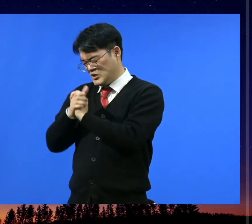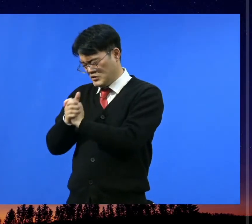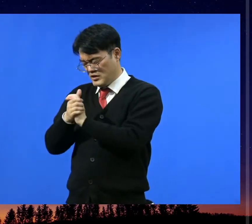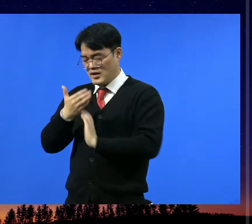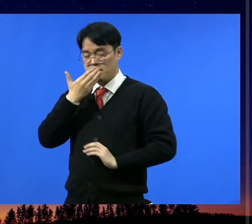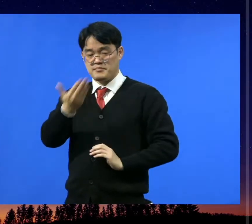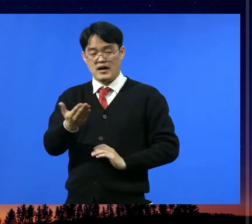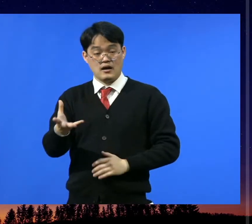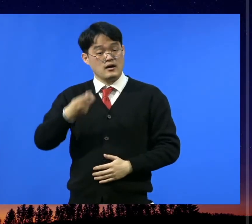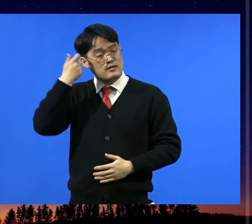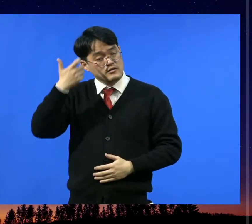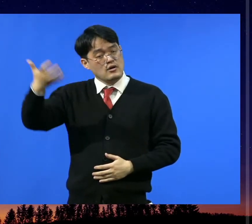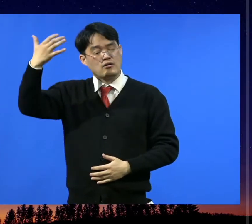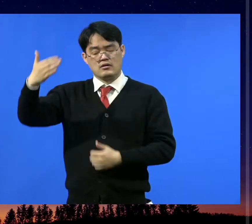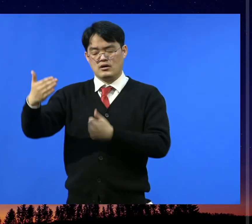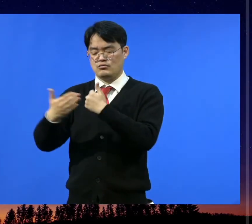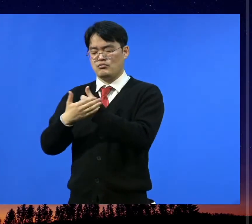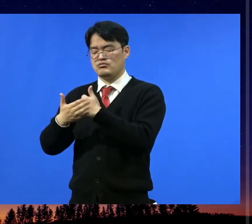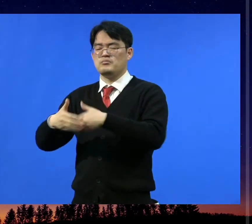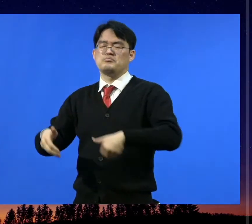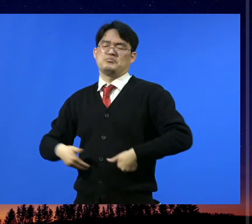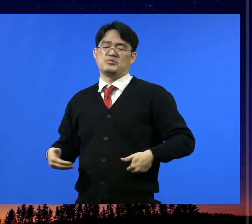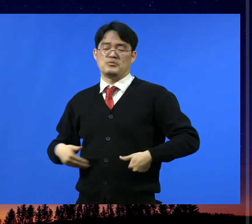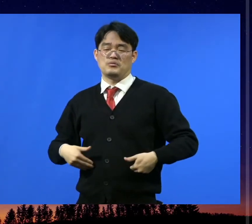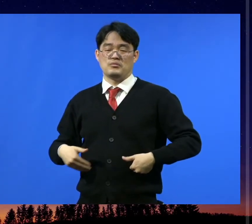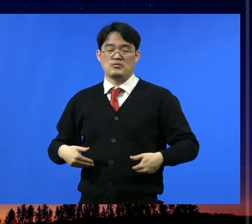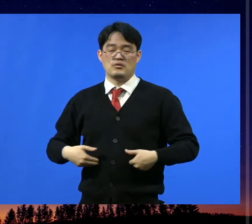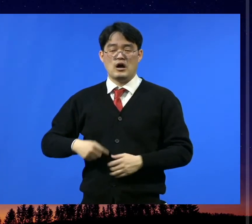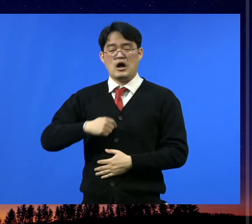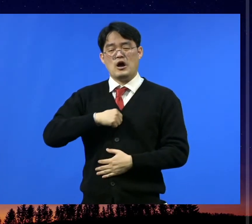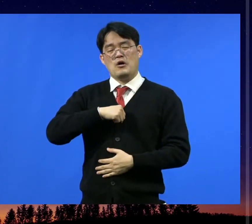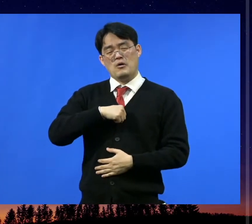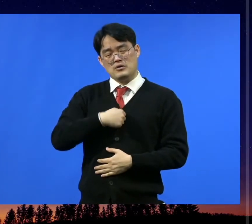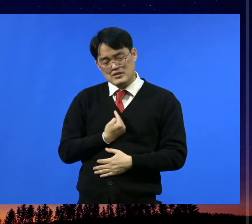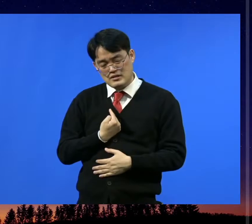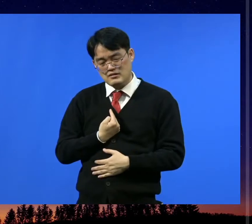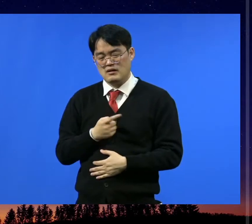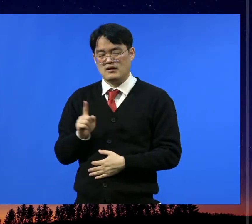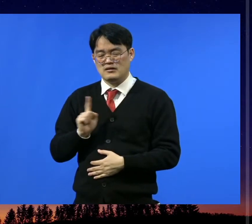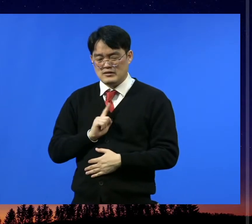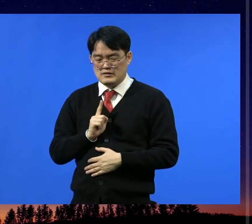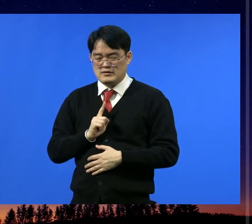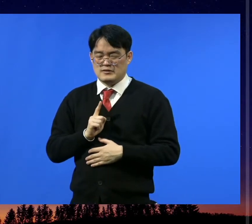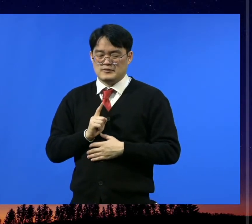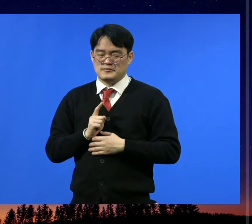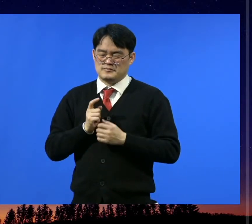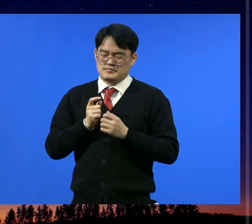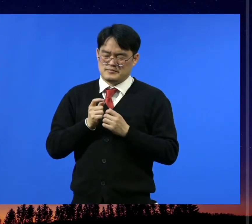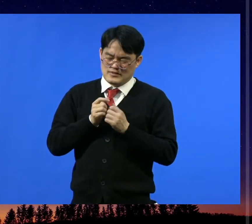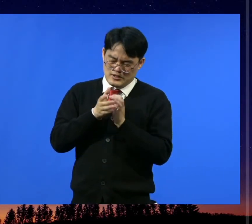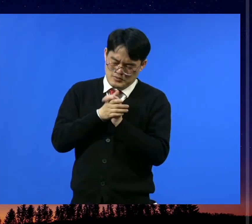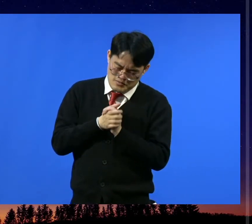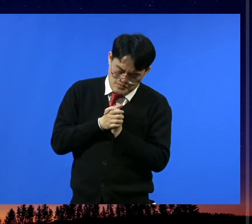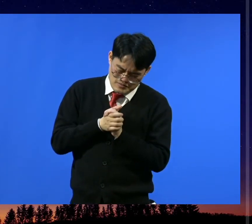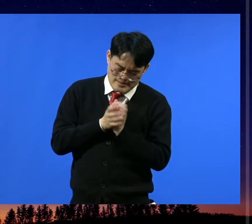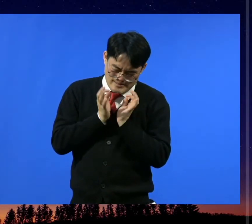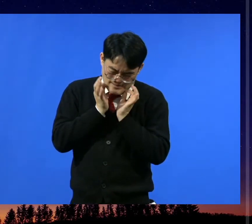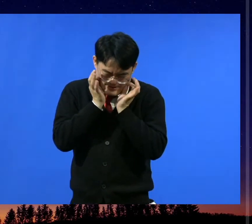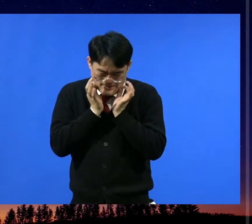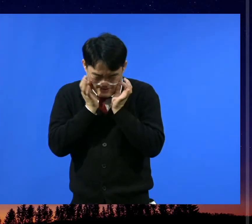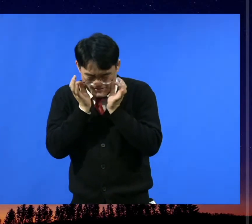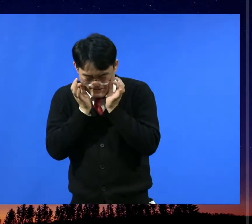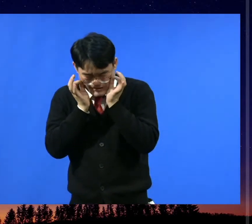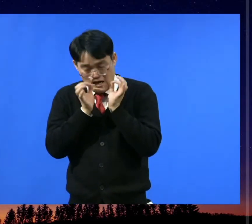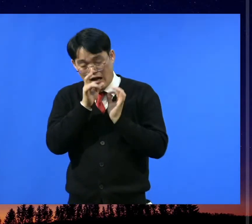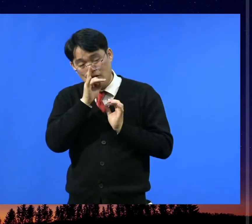성령의 도우심이 필요하다는 겁니다. 혼자 끙끙거리고 애를 써서 기도하는 것은 한계가 있어요. 왜 기도를 하다가 이게